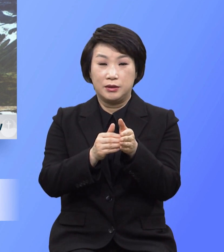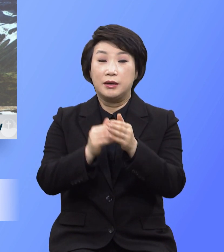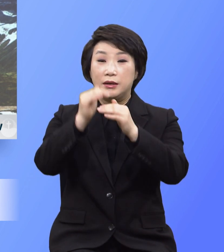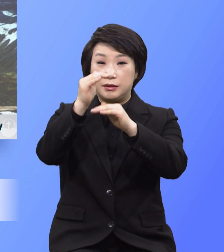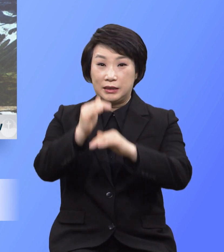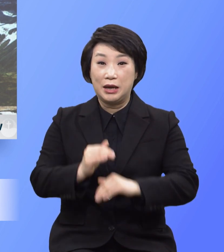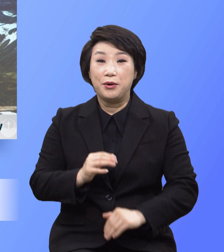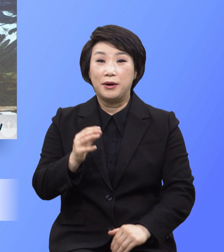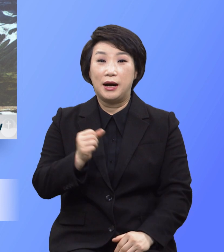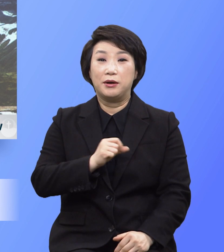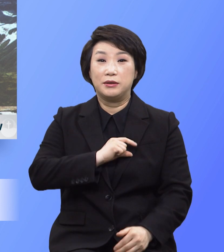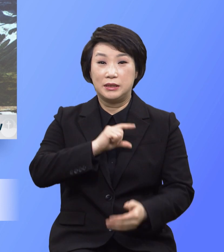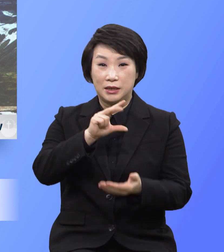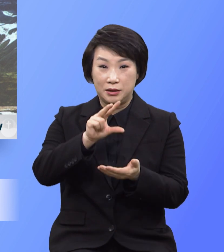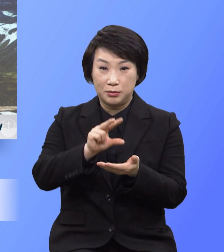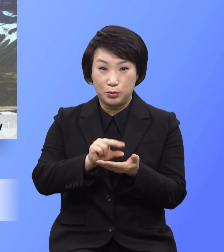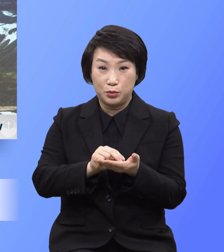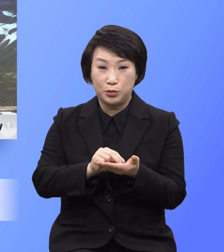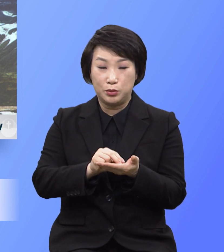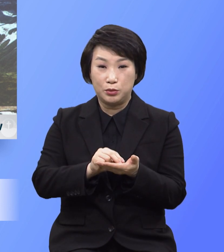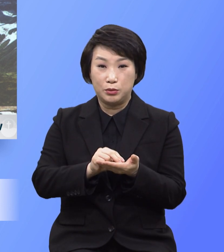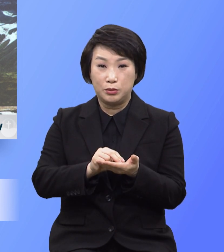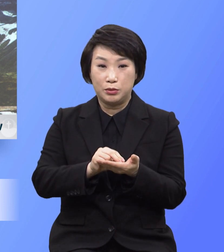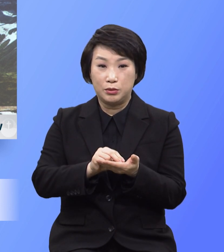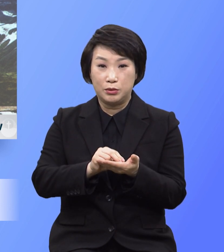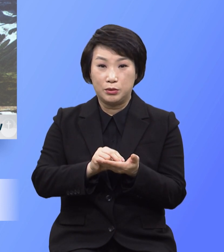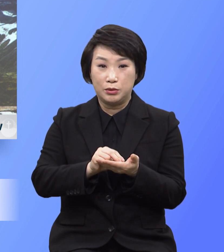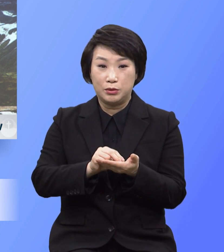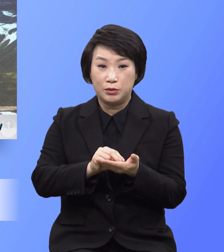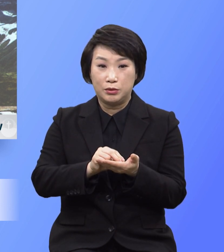25절의 본문의 말씀을 중심으로